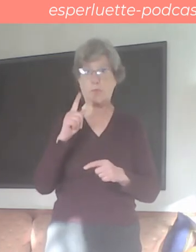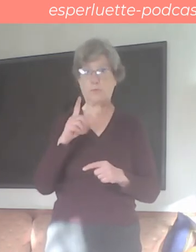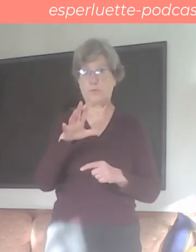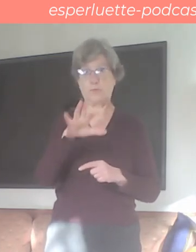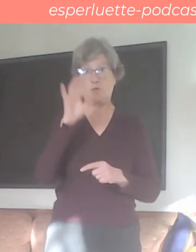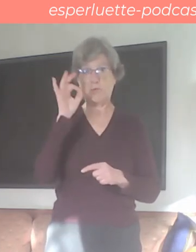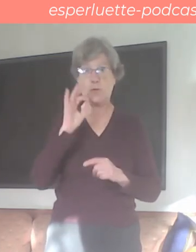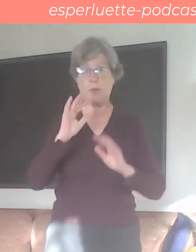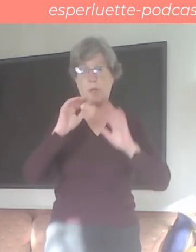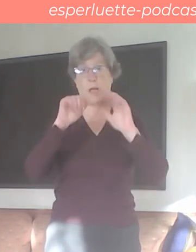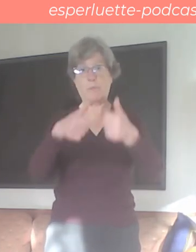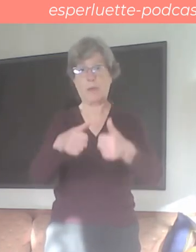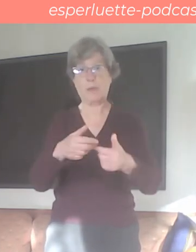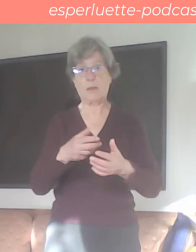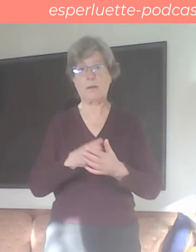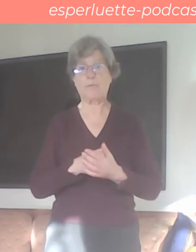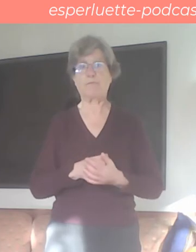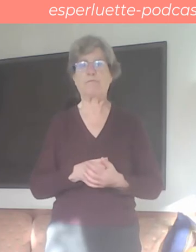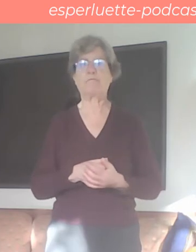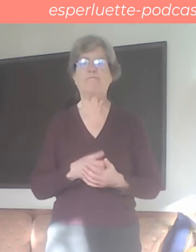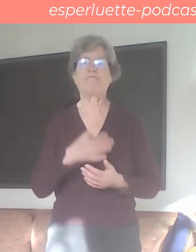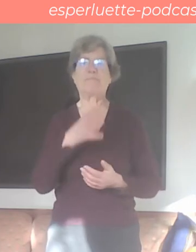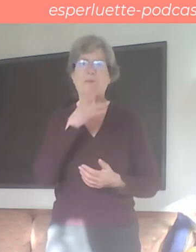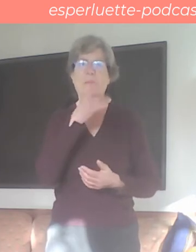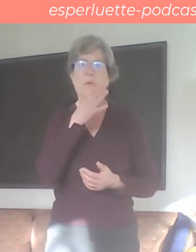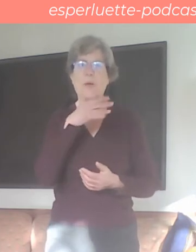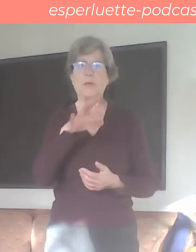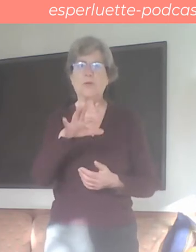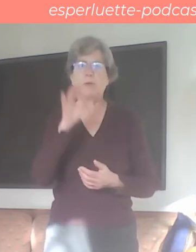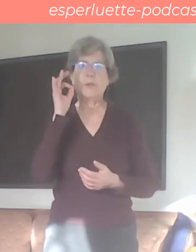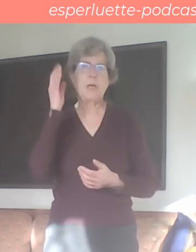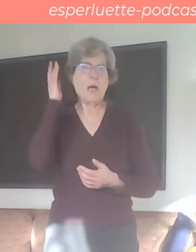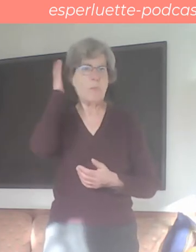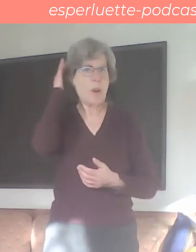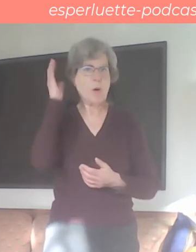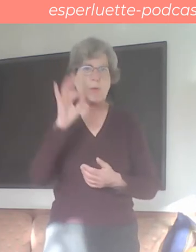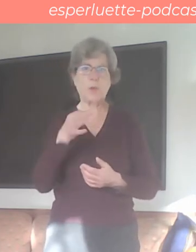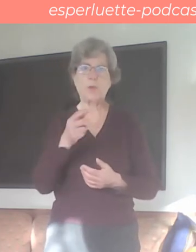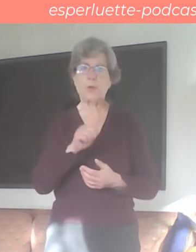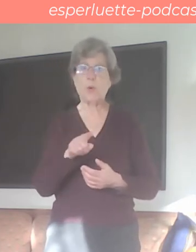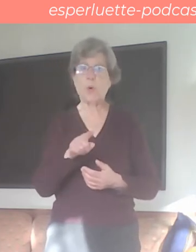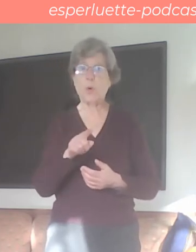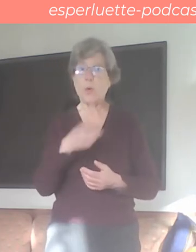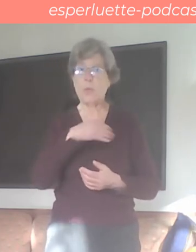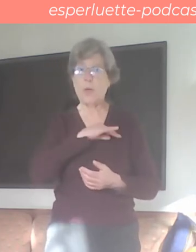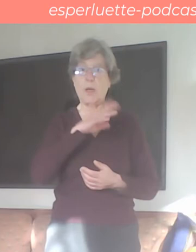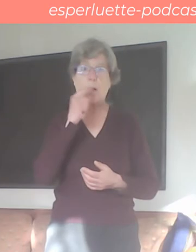divise la communauté sourde par rapport à la communauté entendante. C'est-à-dire que la communauté sourde, la plupart